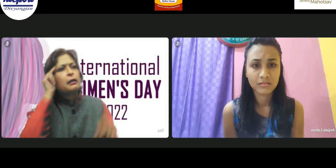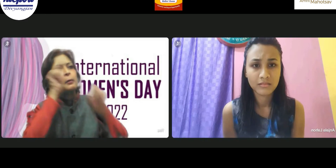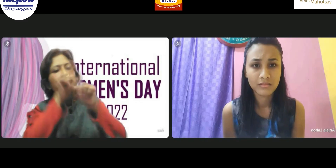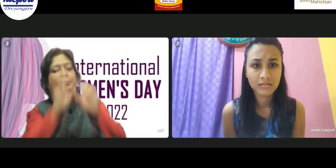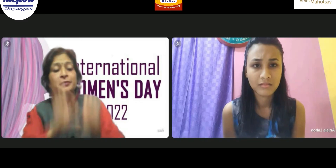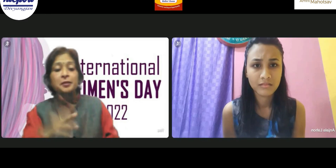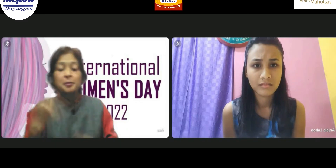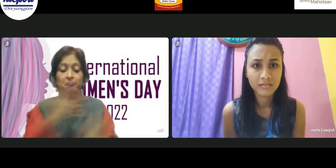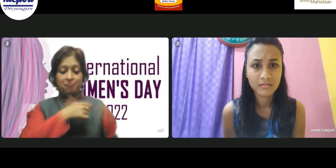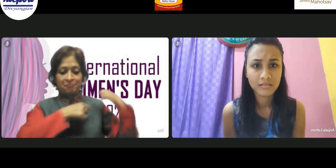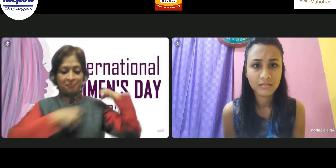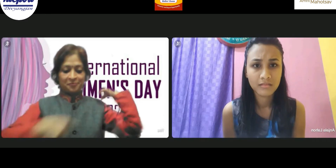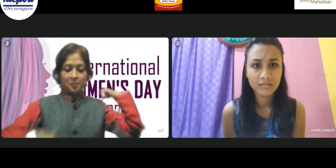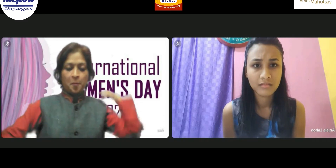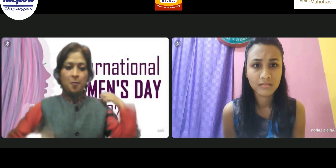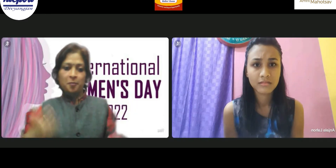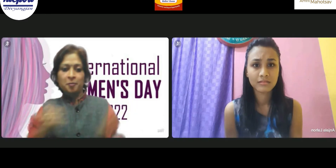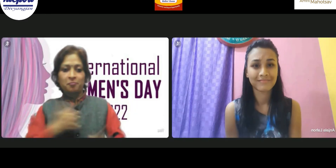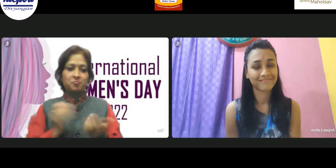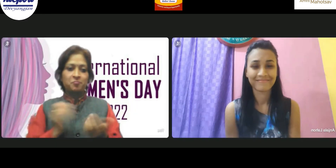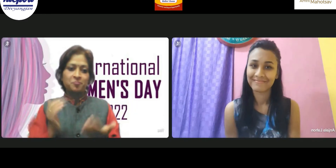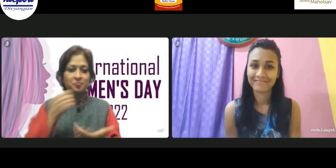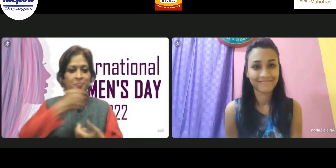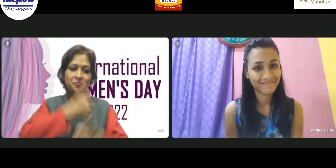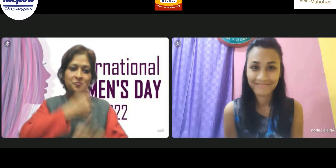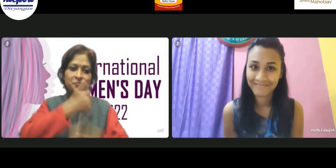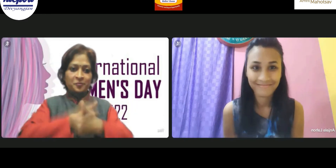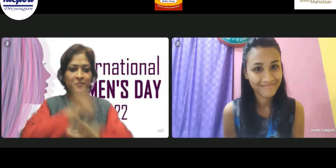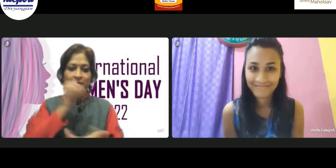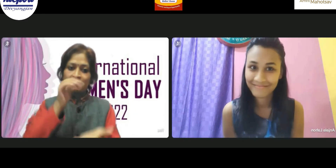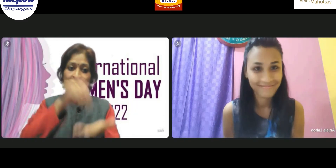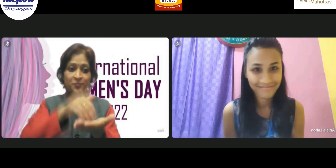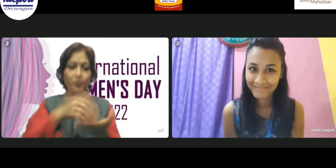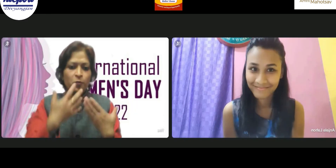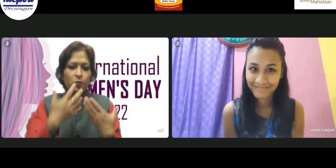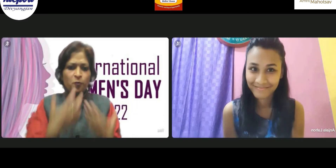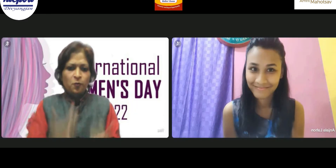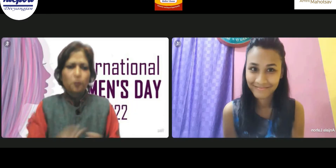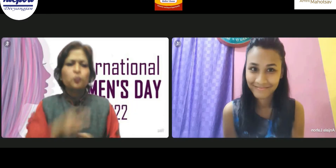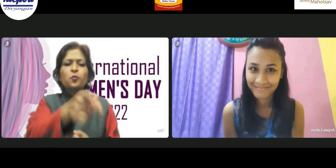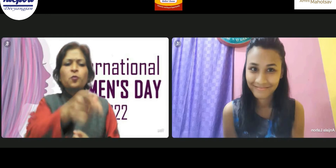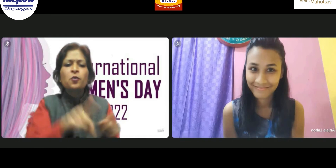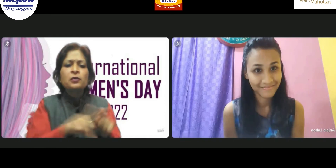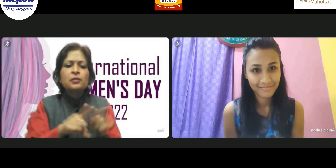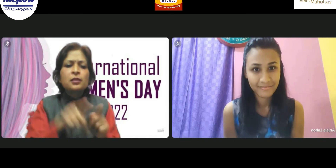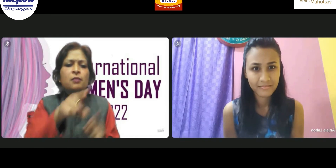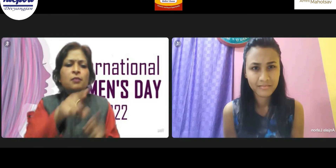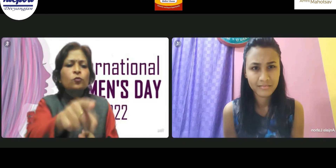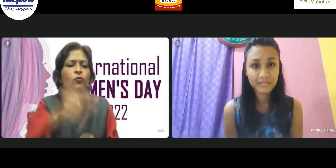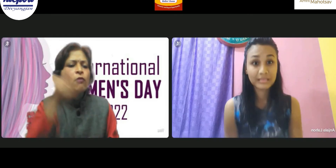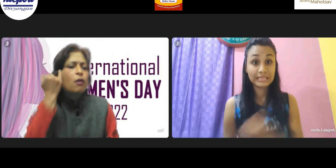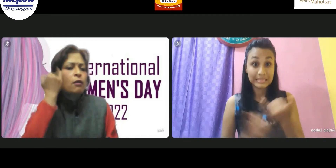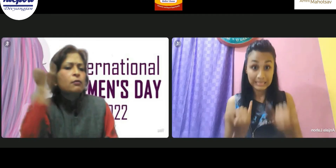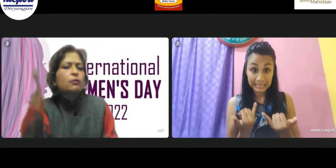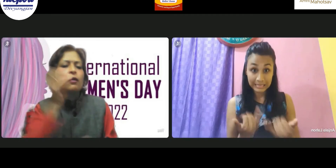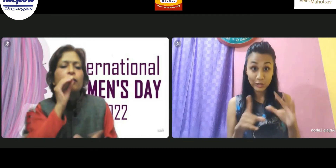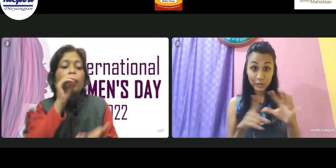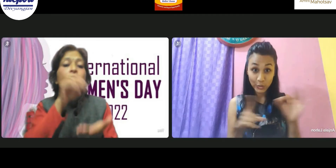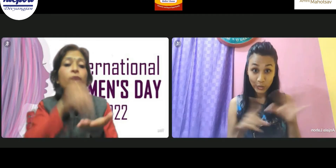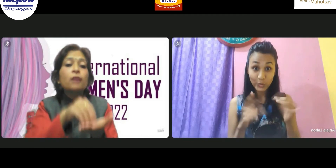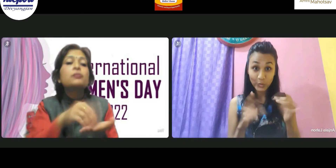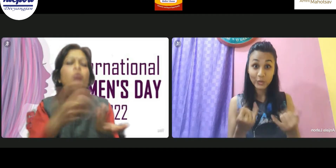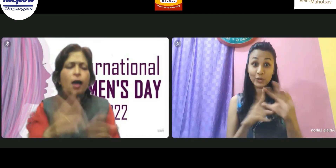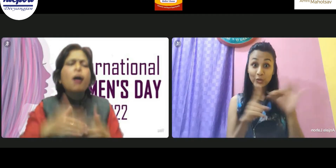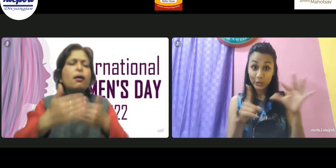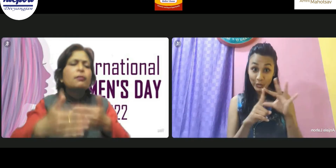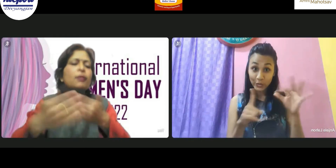लड़कियां हैं जो चाहती हैं कि वो इस तरह के ब्यूटी पेजेंट में भाग लें, जैसे आपने लिया। तो आप उनको अपना